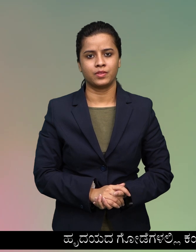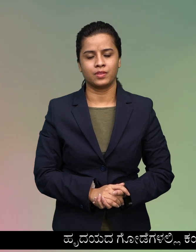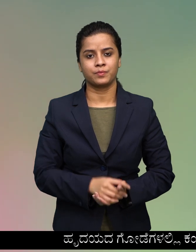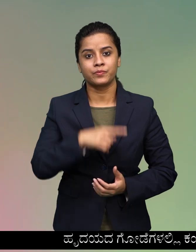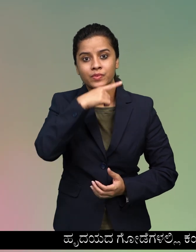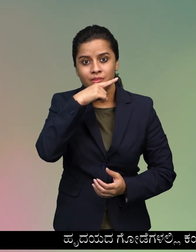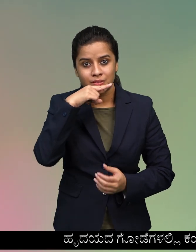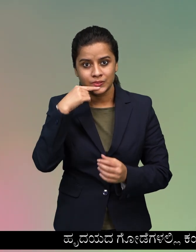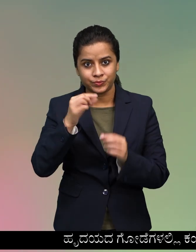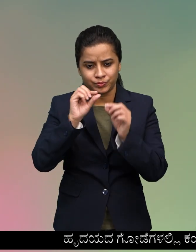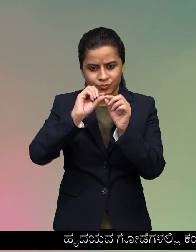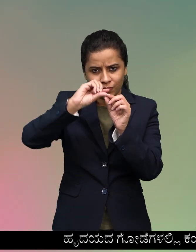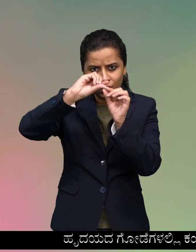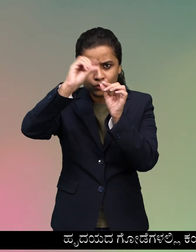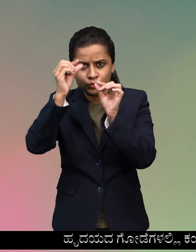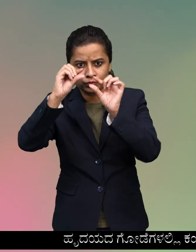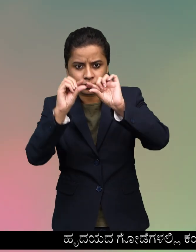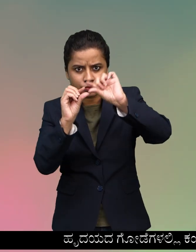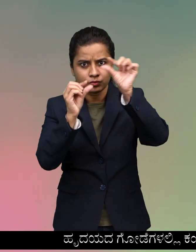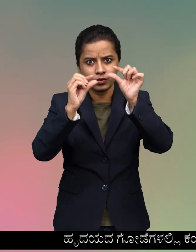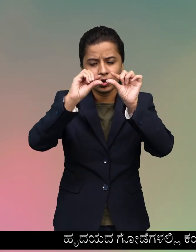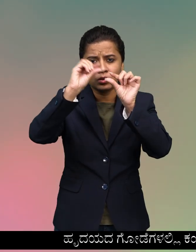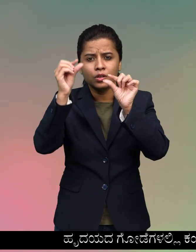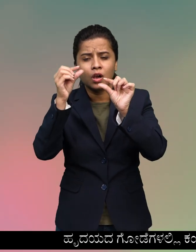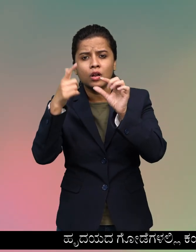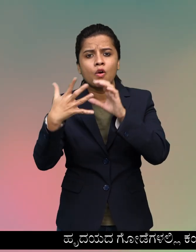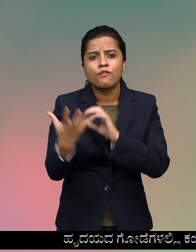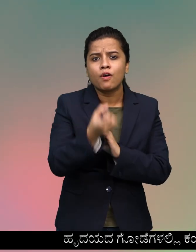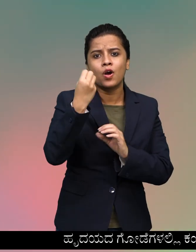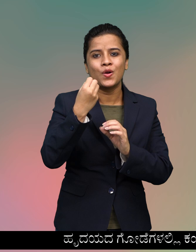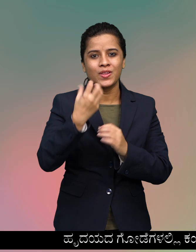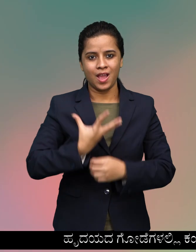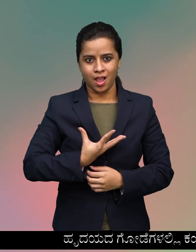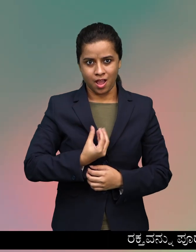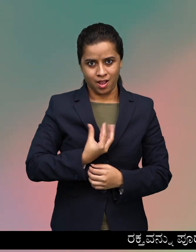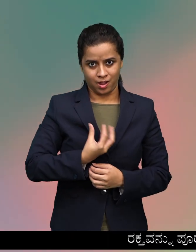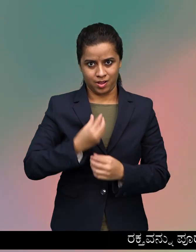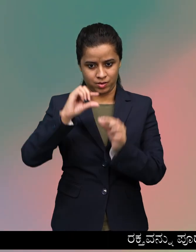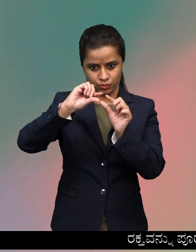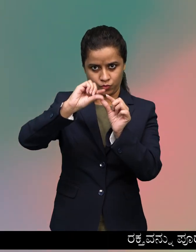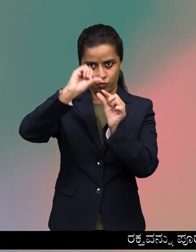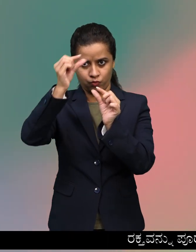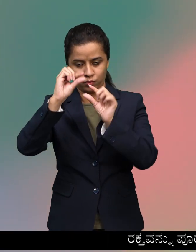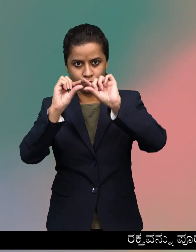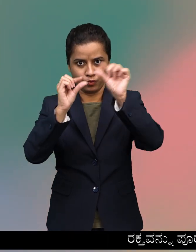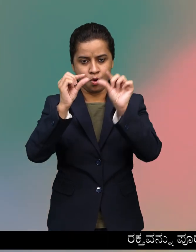ಹೃದಯದ ಗೋಡೆಗಳಲ್ಲಿ ಕಂಡುಬರುವ ರಕ್ತನಾಳಗಳು ಹೃದಯದ ಸ್ನಾಯುಗಳಿಗೆ ರಕ್ತವನ್ನು ಪೂರೈಸುವ